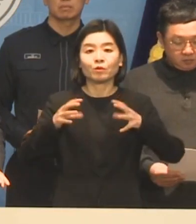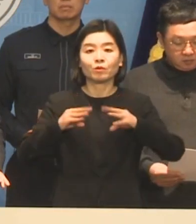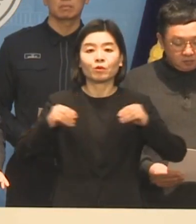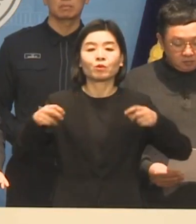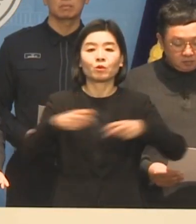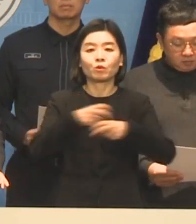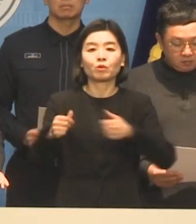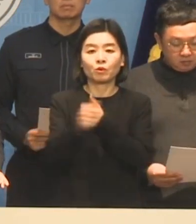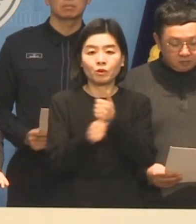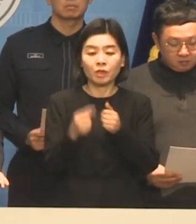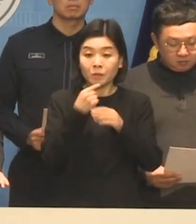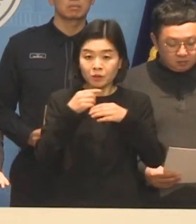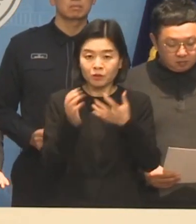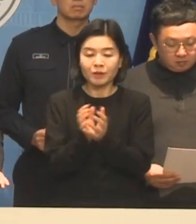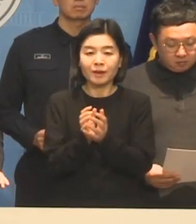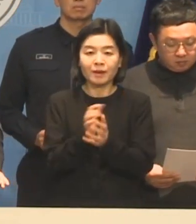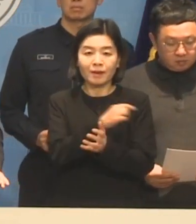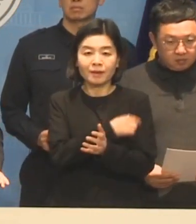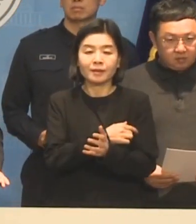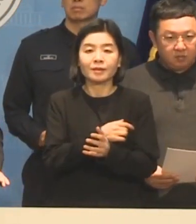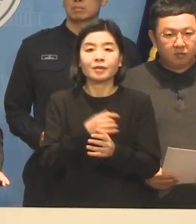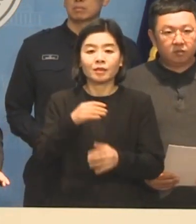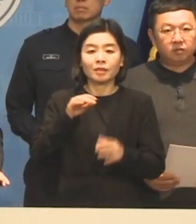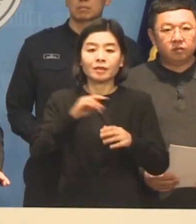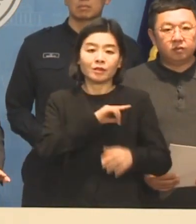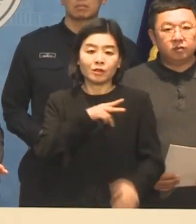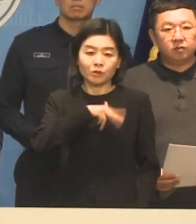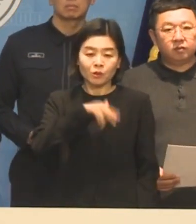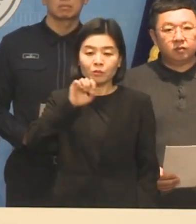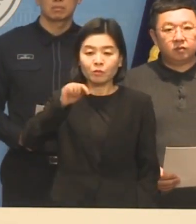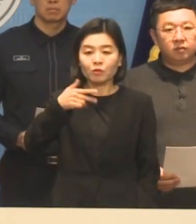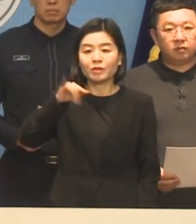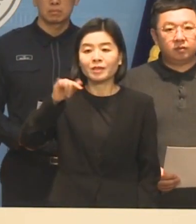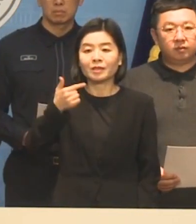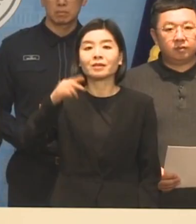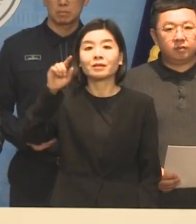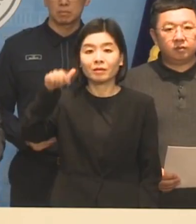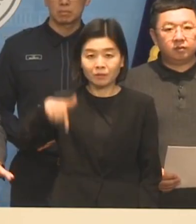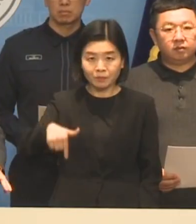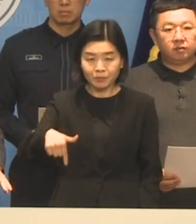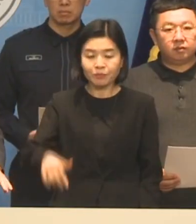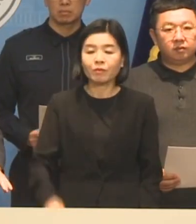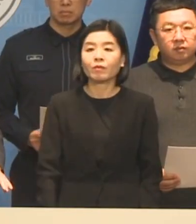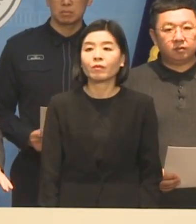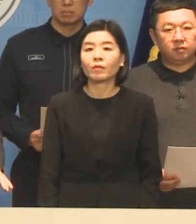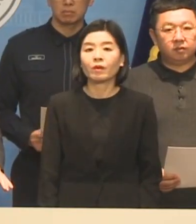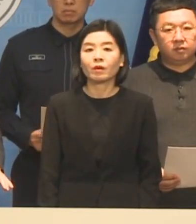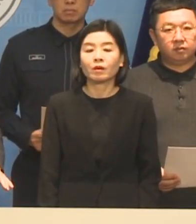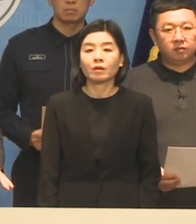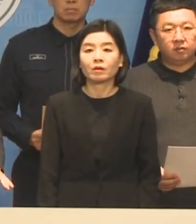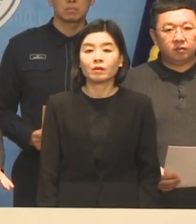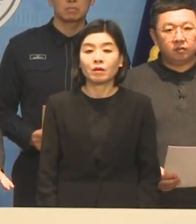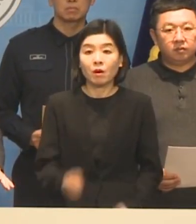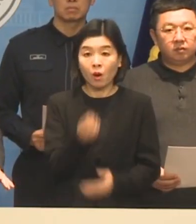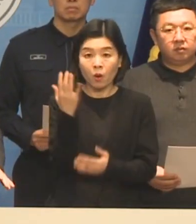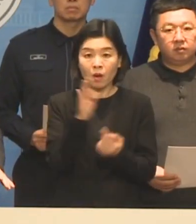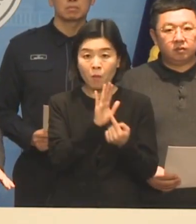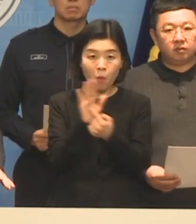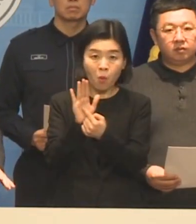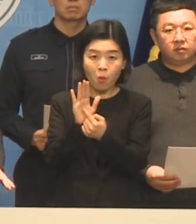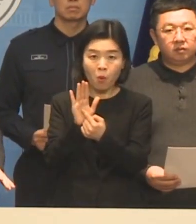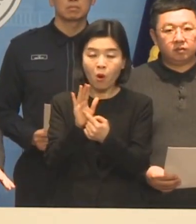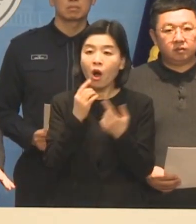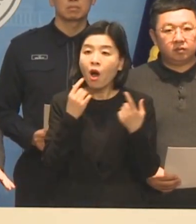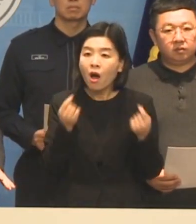국토교통위원회 민주당 간사를 맡고 있는 문진석 의원입니다. 오늘 기자회견은 최근 언론에 보도된